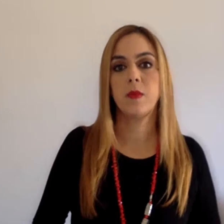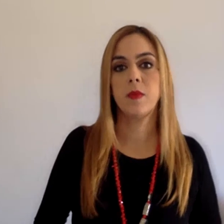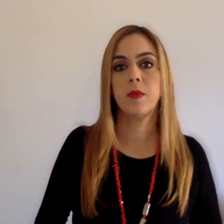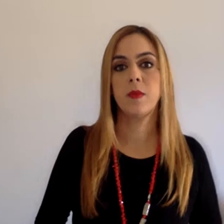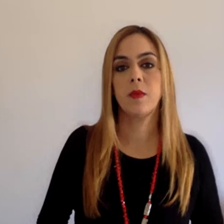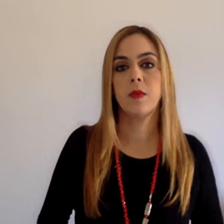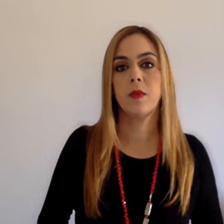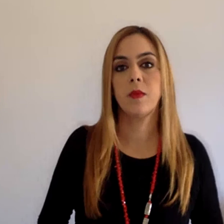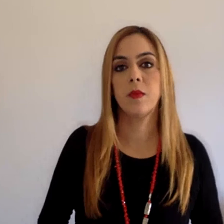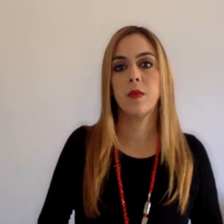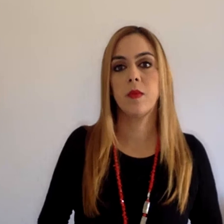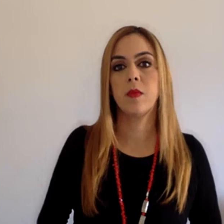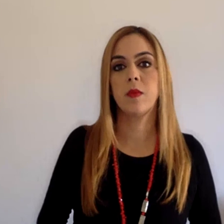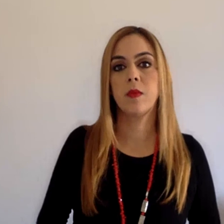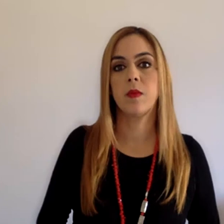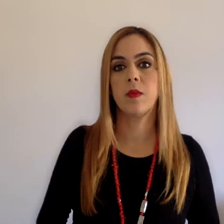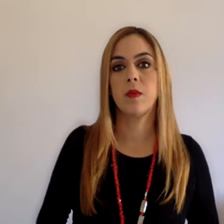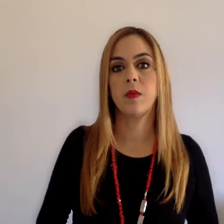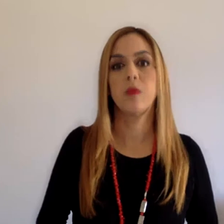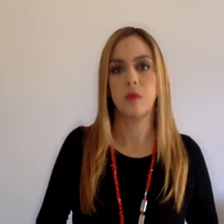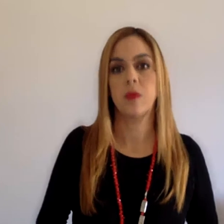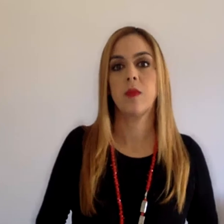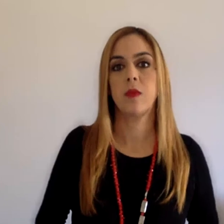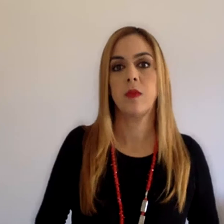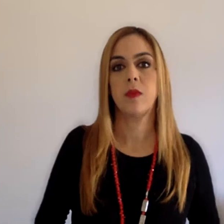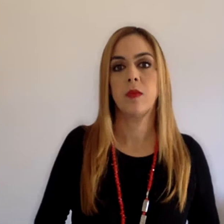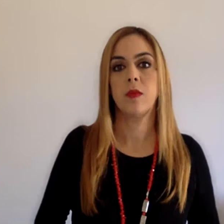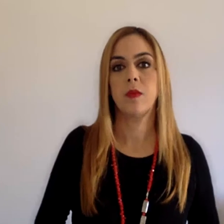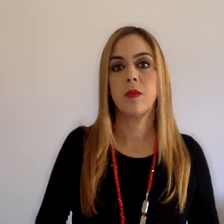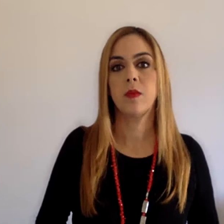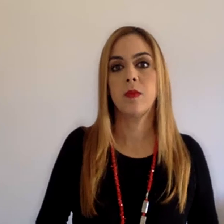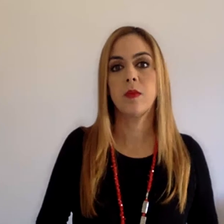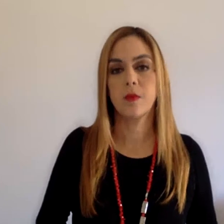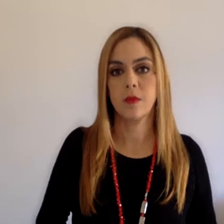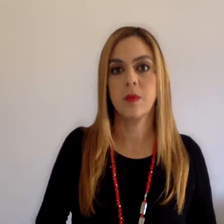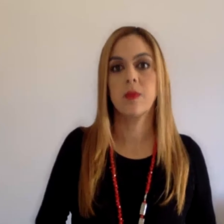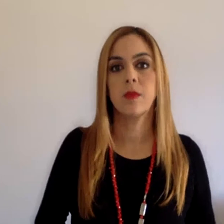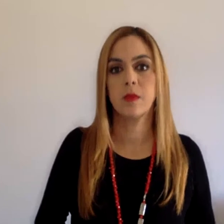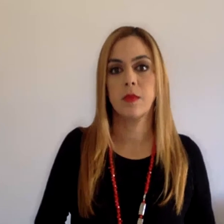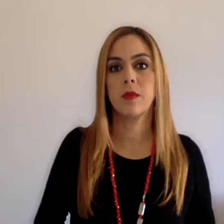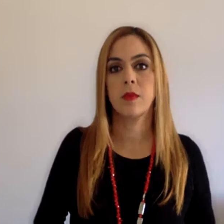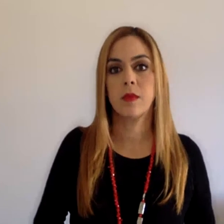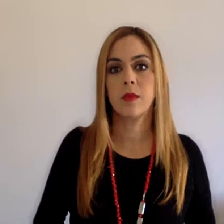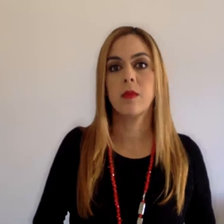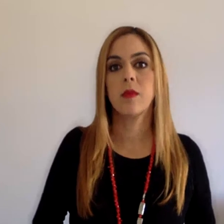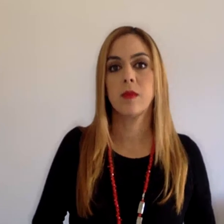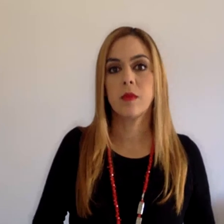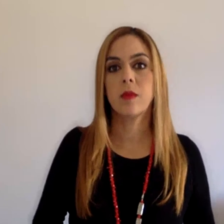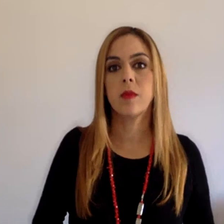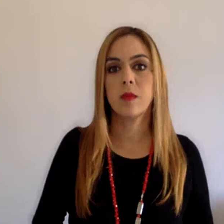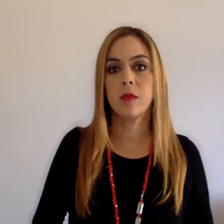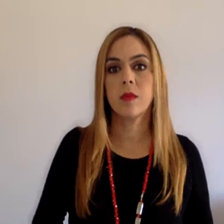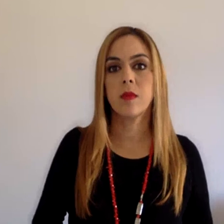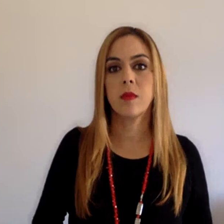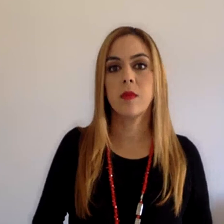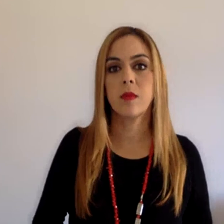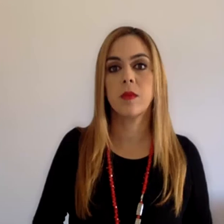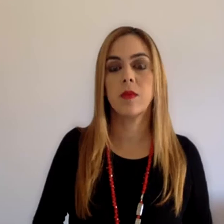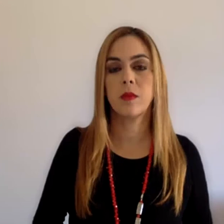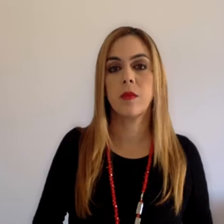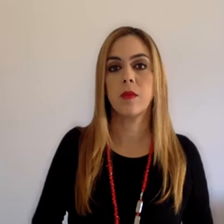nobel a nosotros apostamos siempre a lo que es la educación educación desde todos los frentes todas las comunidades contentos con